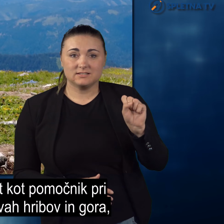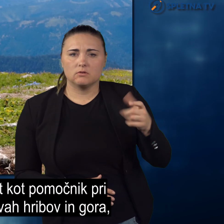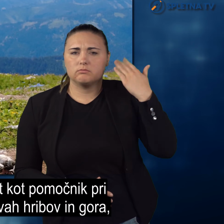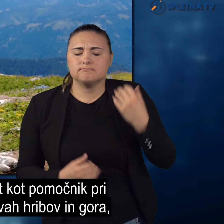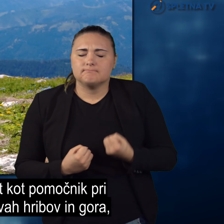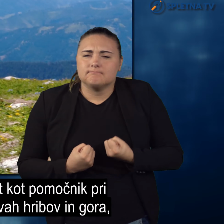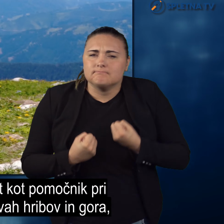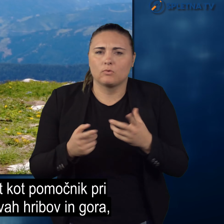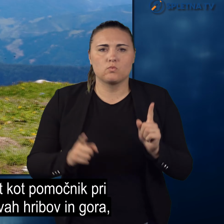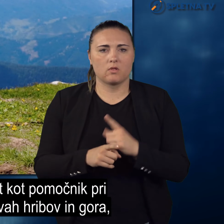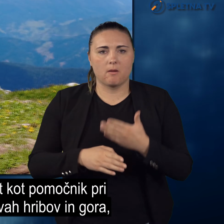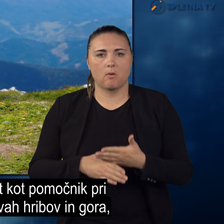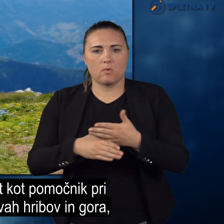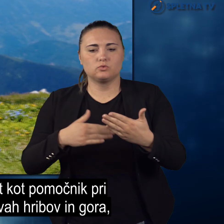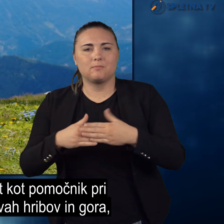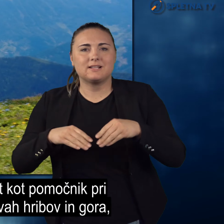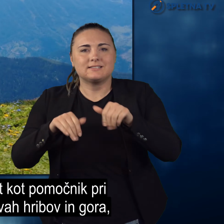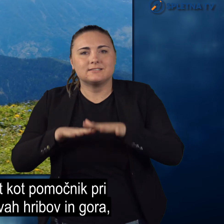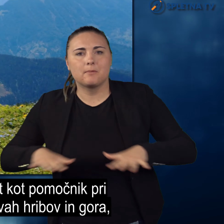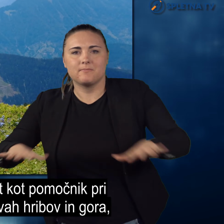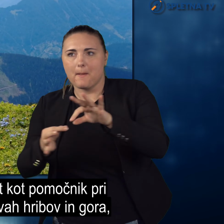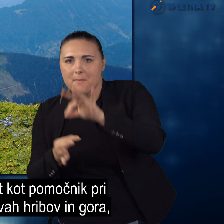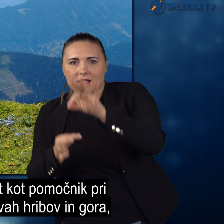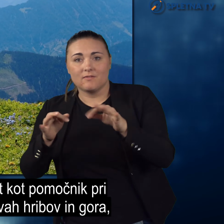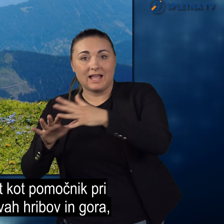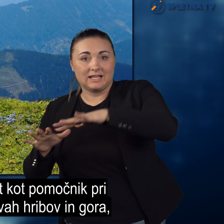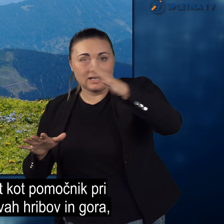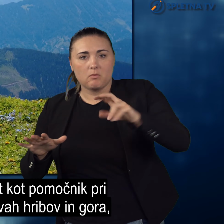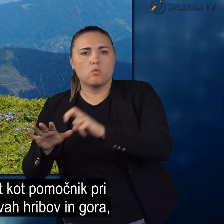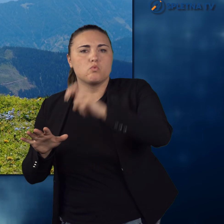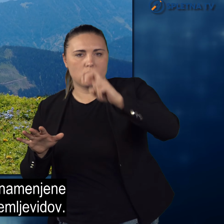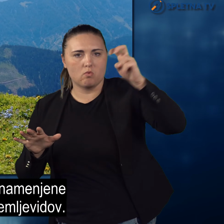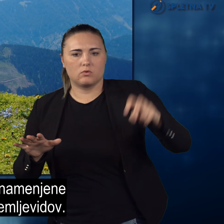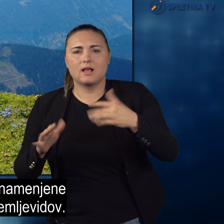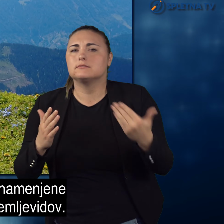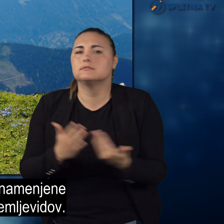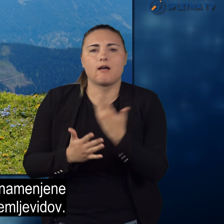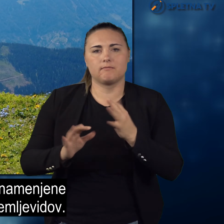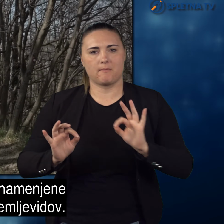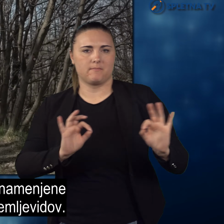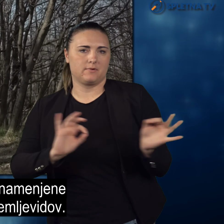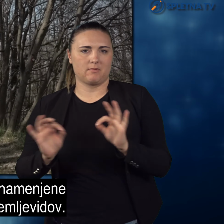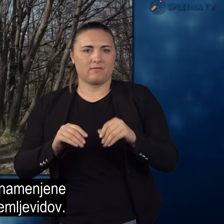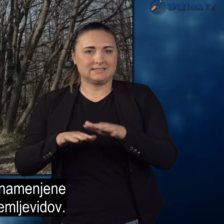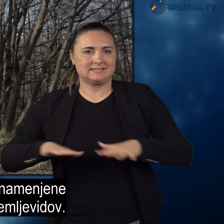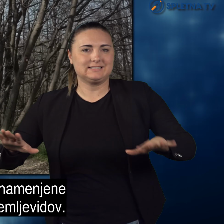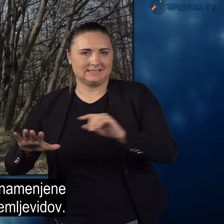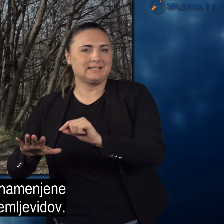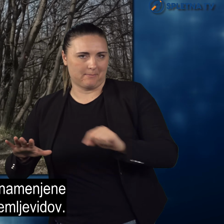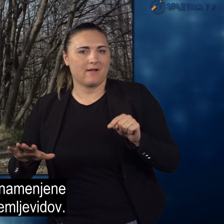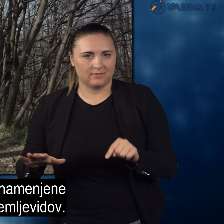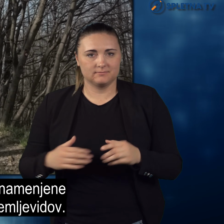Bil je zelo zavzet kot pomočnik pri geodetskih meritvah hribov in gora, ki so bile namenjene pripravi